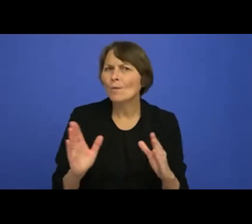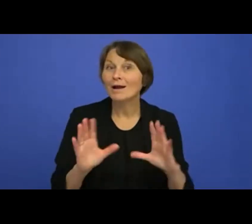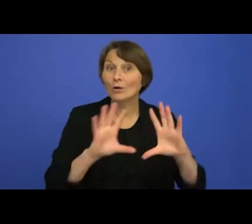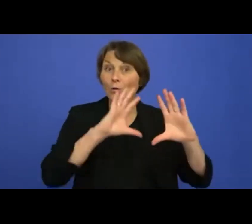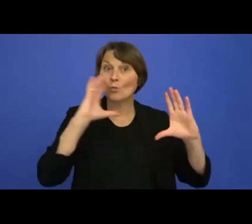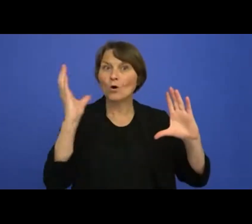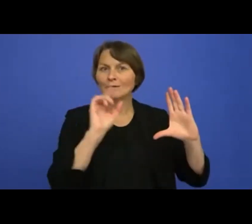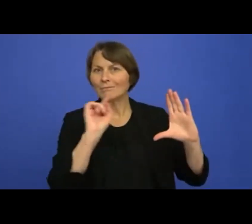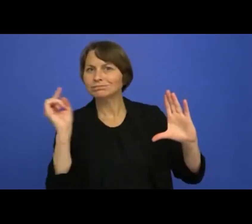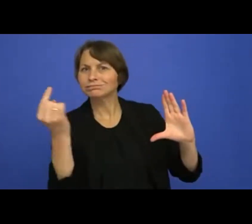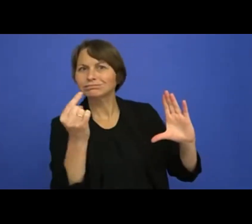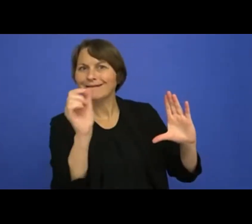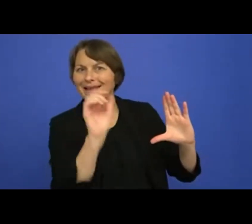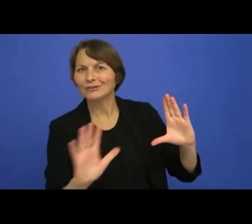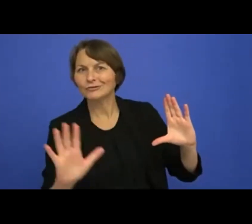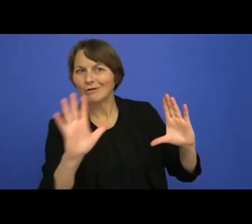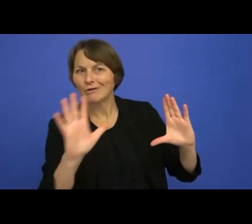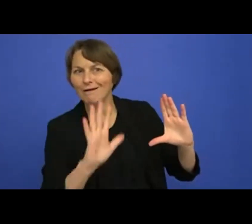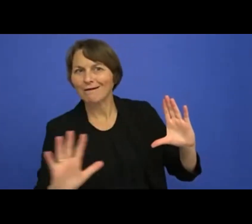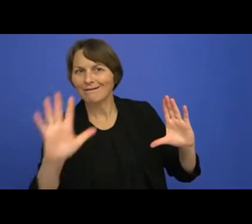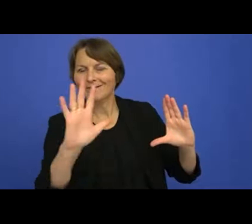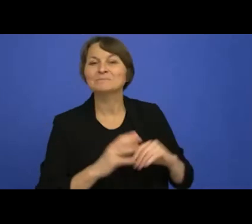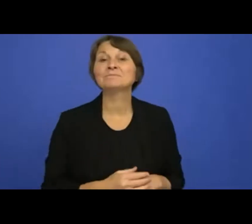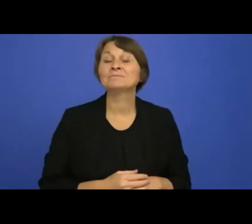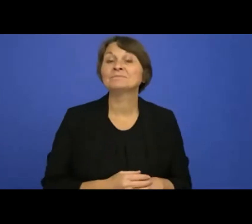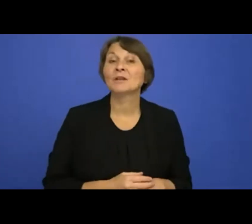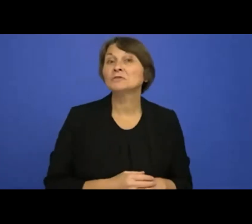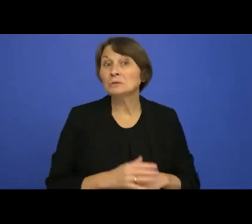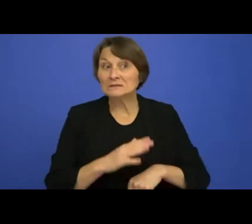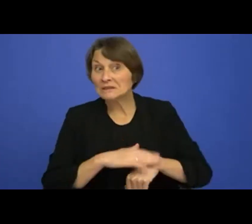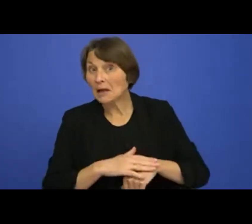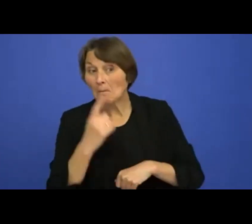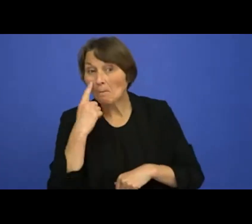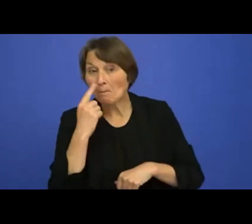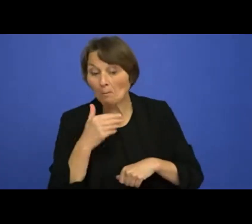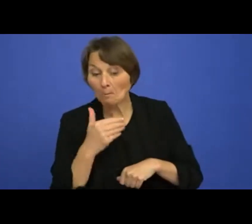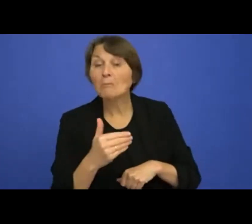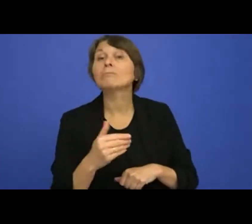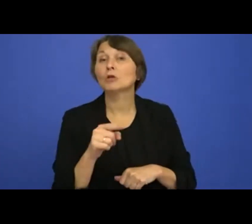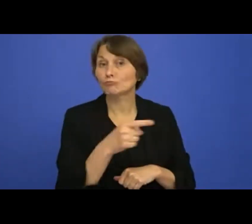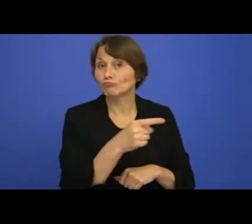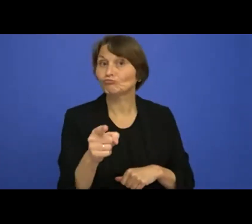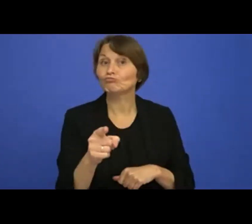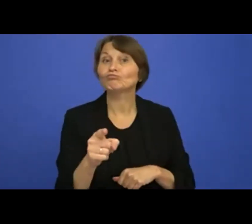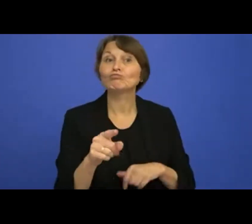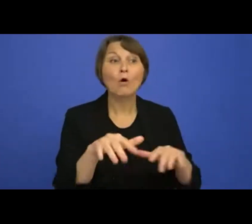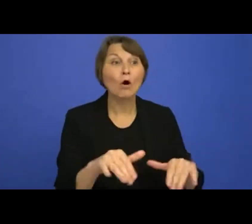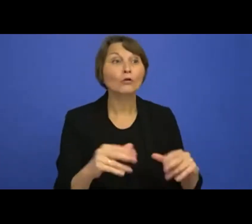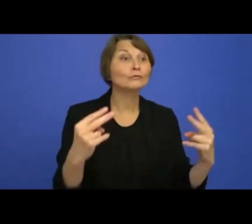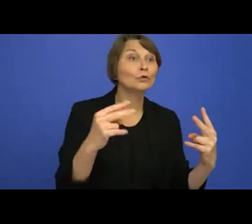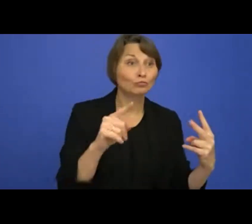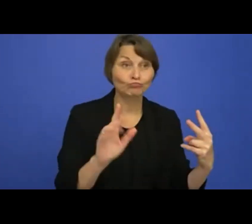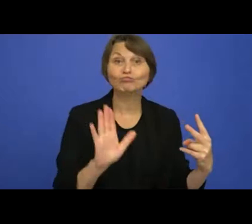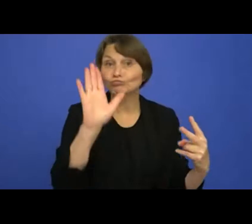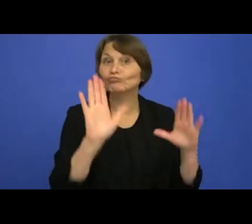de l'Asie du Sud-Est. Et après une série de questions, nous aimerions bien nous tourner